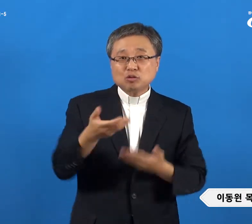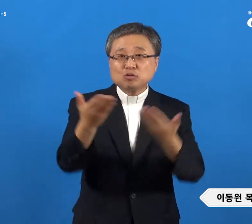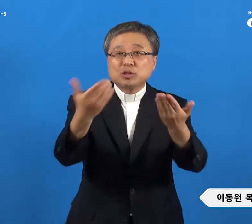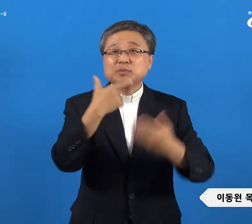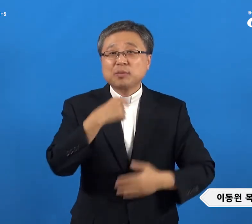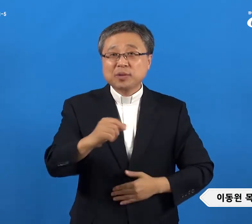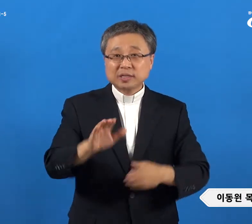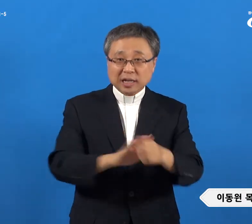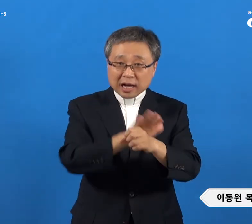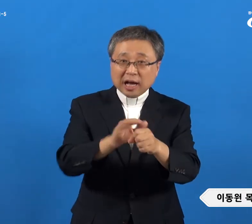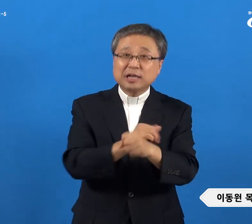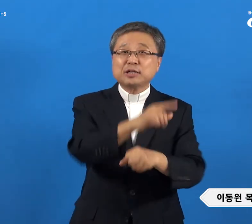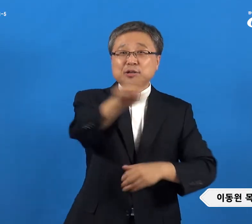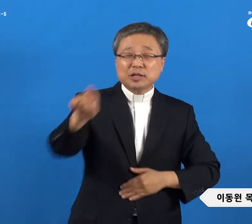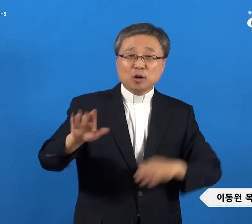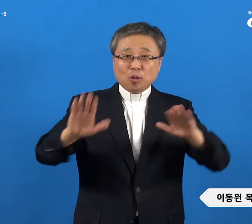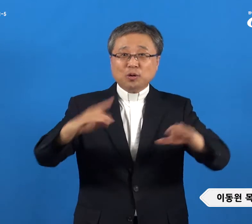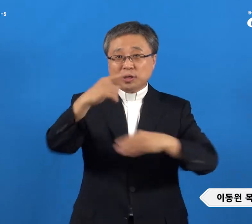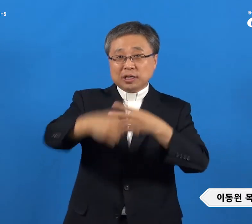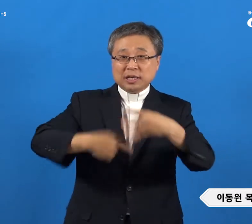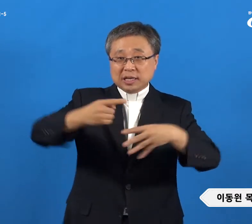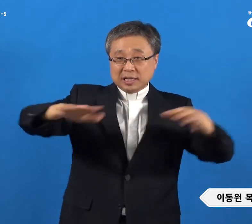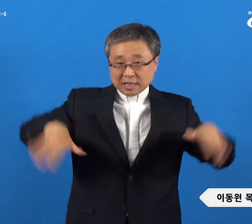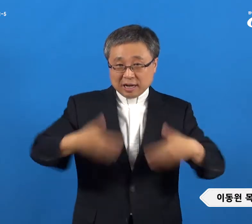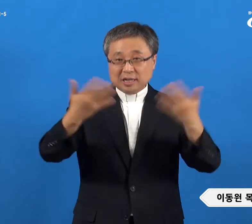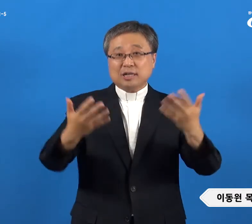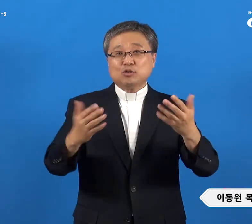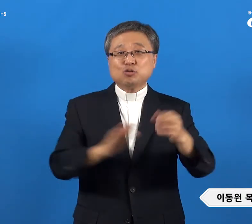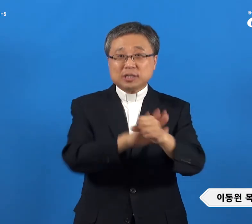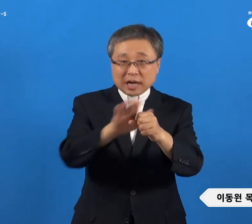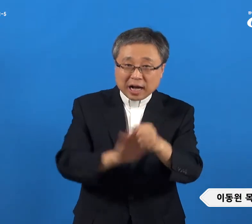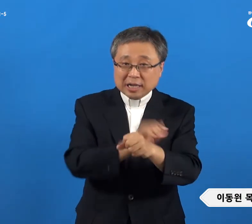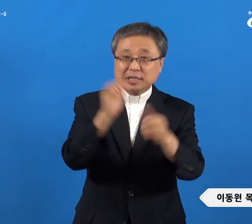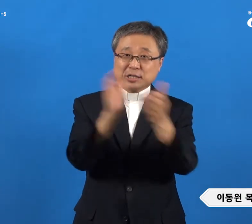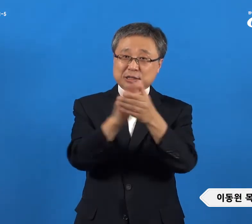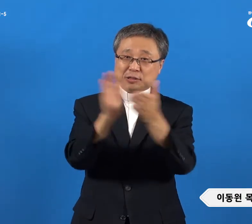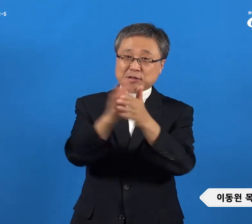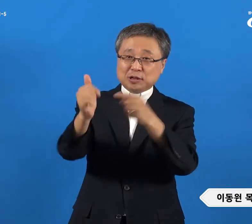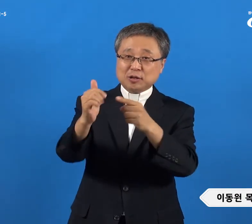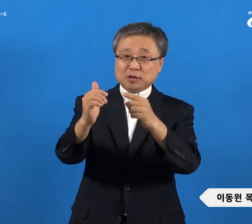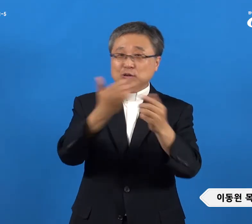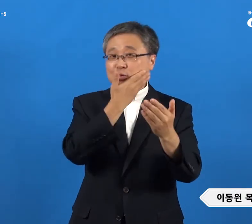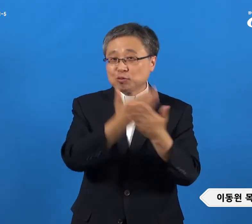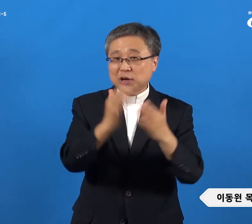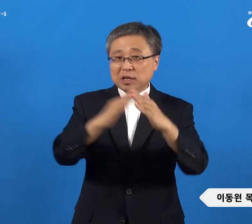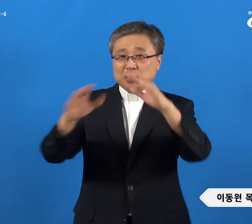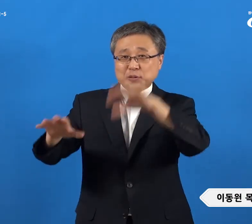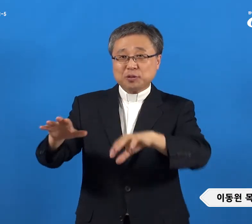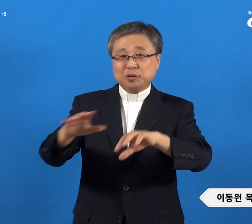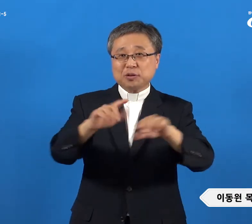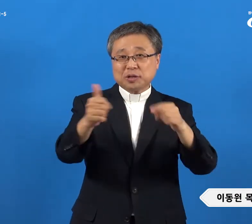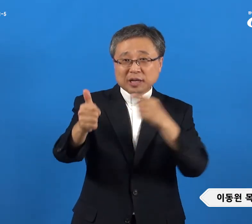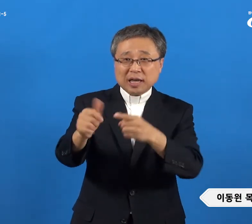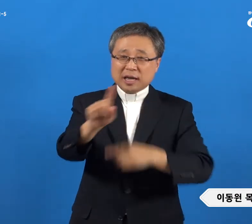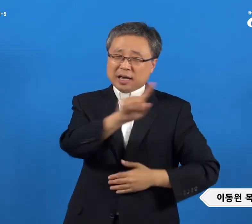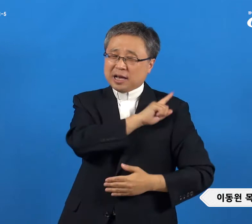사랑하는 여러분, 이 가을 우리의 사랑하는 친구들에게, 우리의 소중한 이웃들에게 이 가장 기다리는